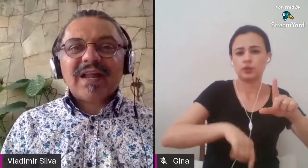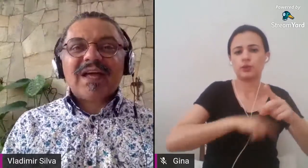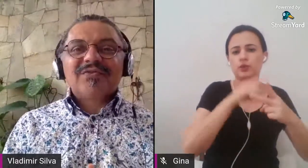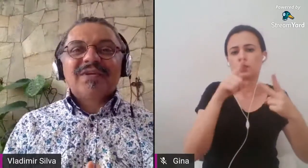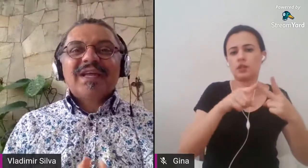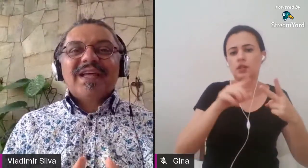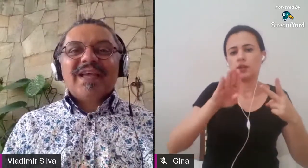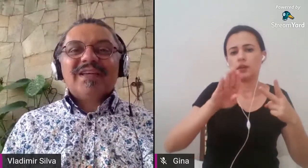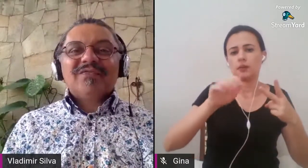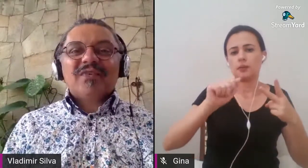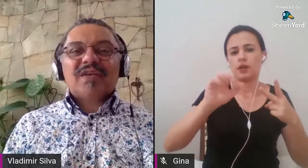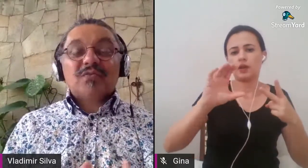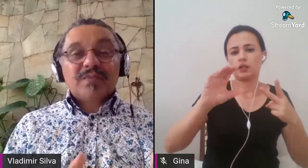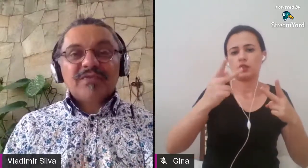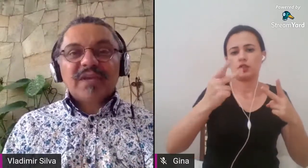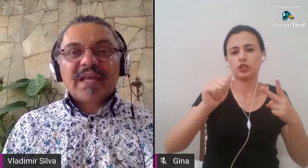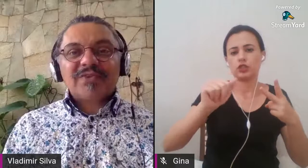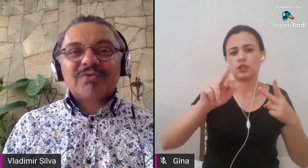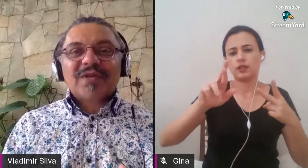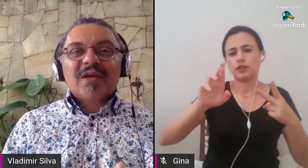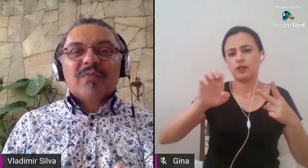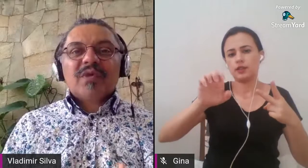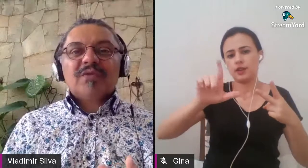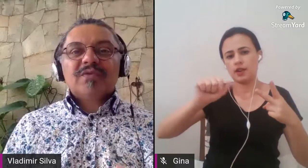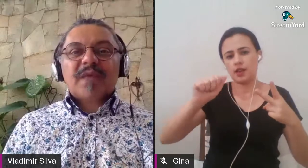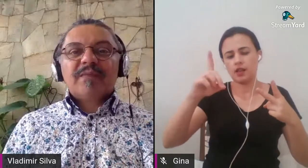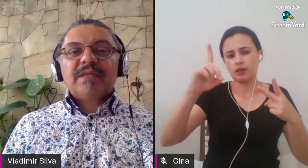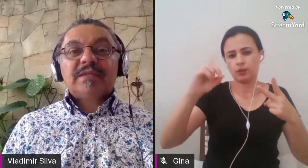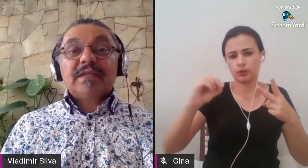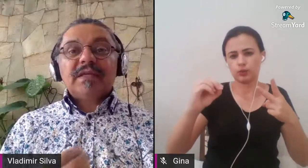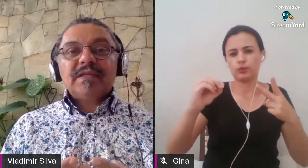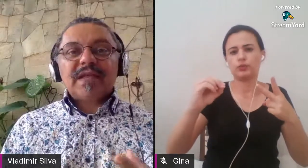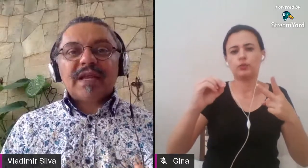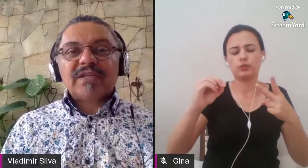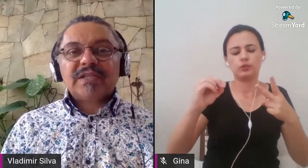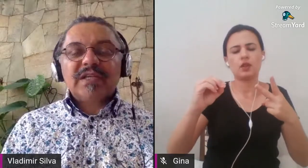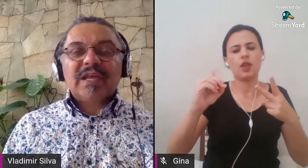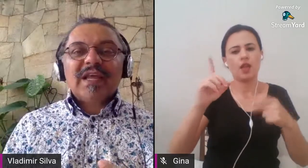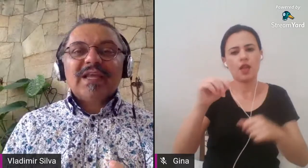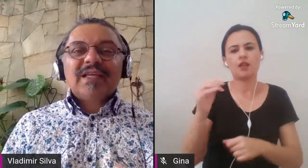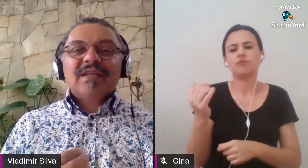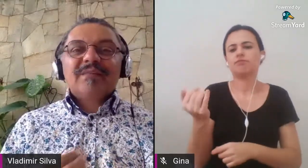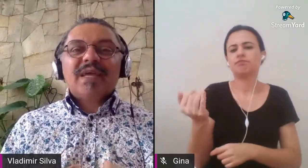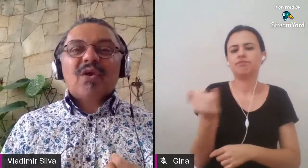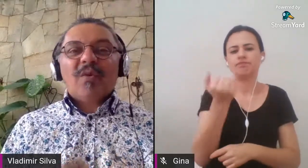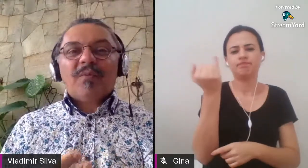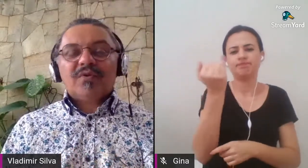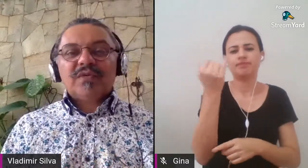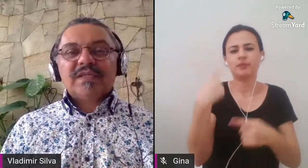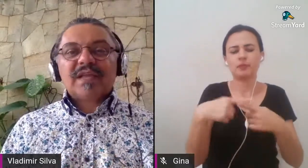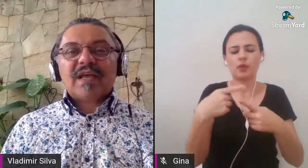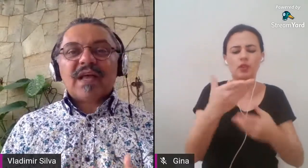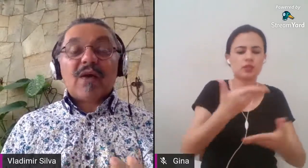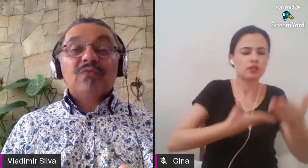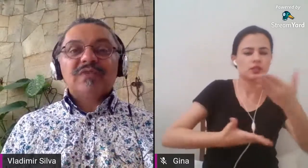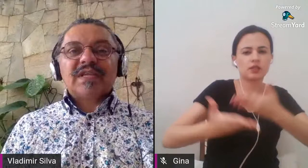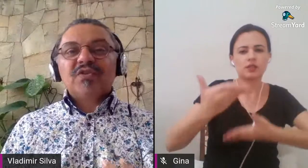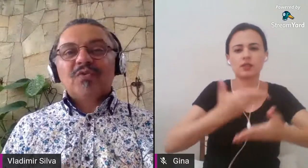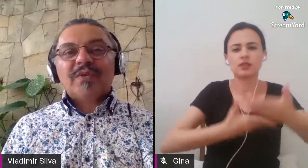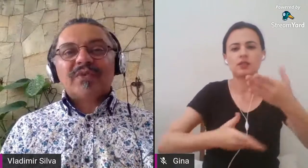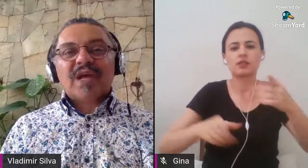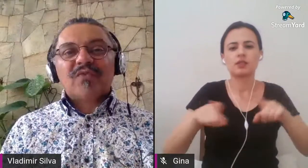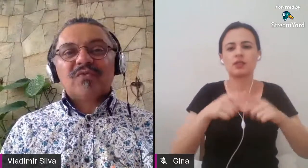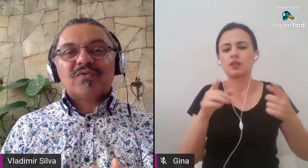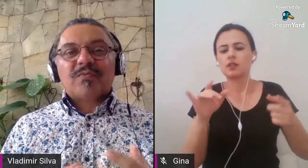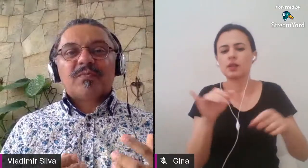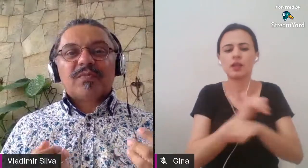modalidade bacharelado é, de fato, um privilégio, porque nos permite interagir e também oportunizar a um